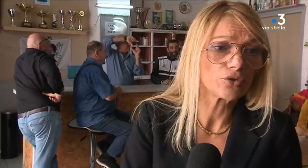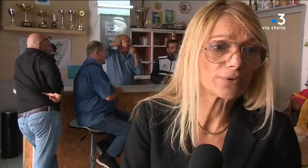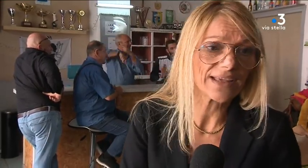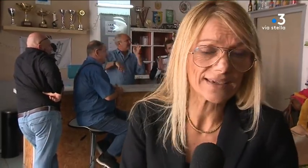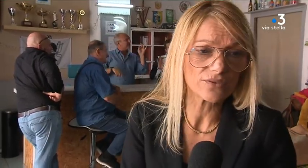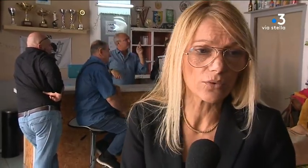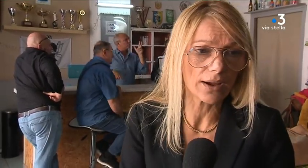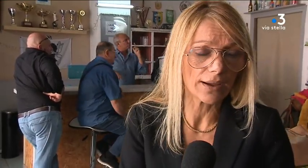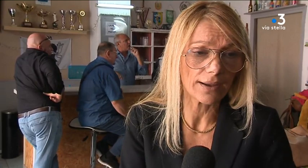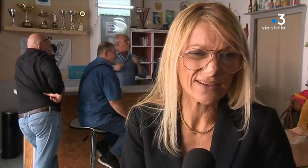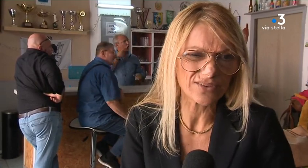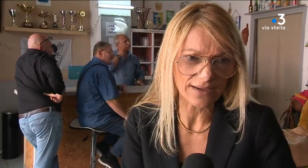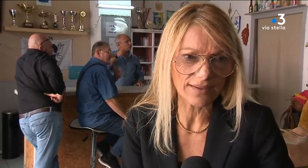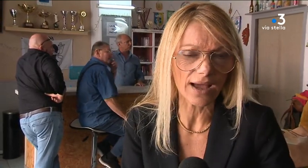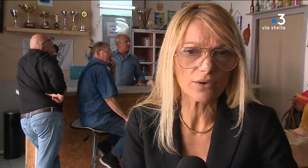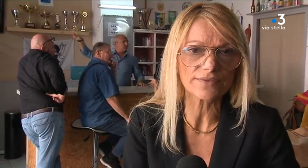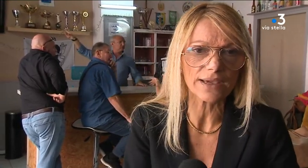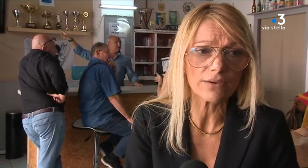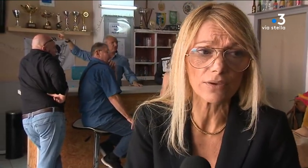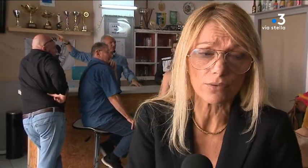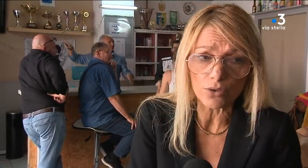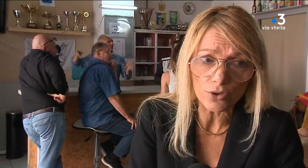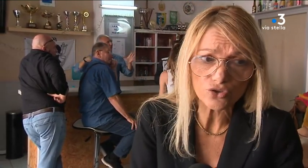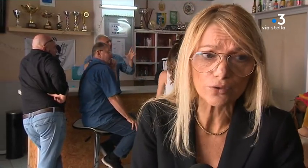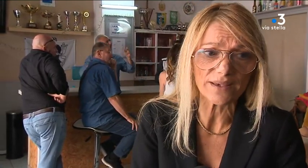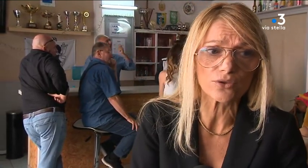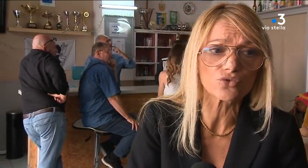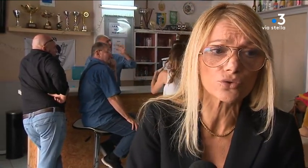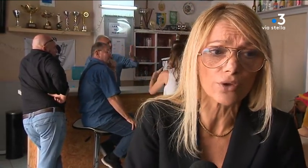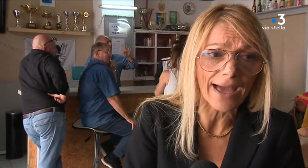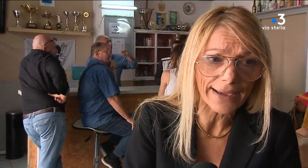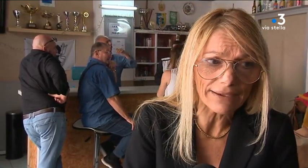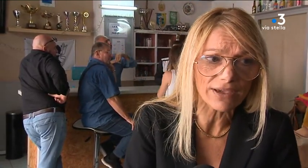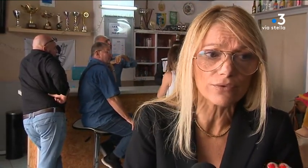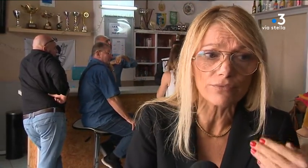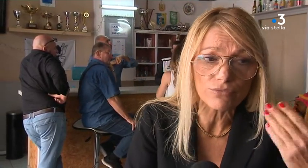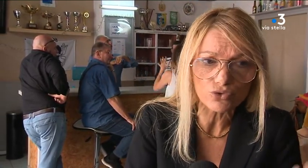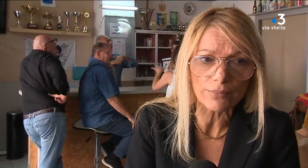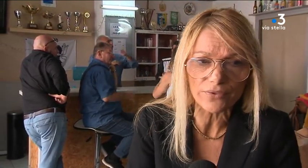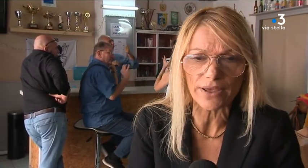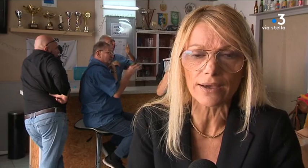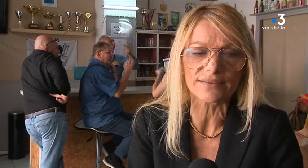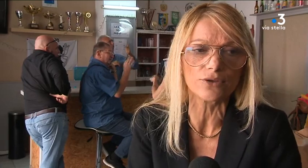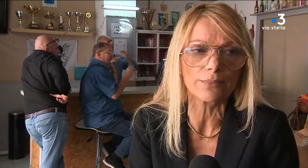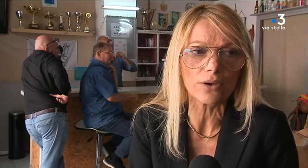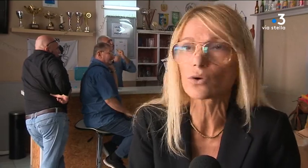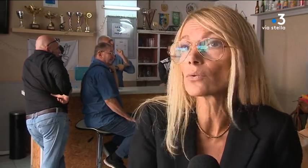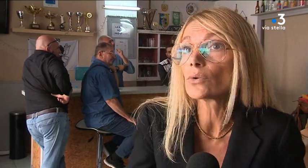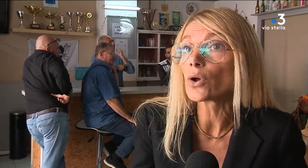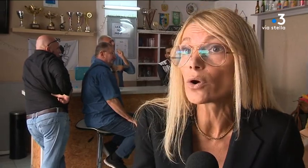pose la question à la secrétaire à l'entrée. Lorsqu'une personne sourde arrive et vous demande un renseignement, comment